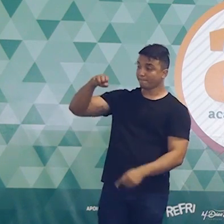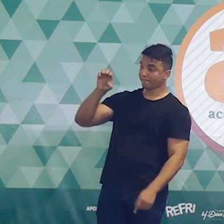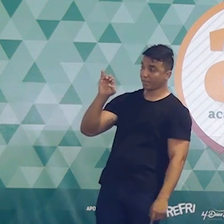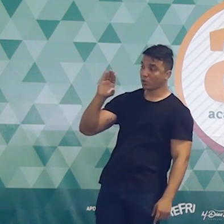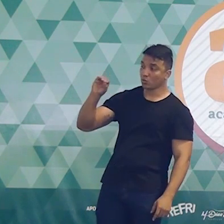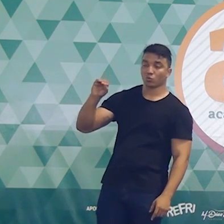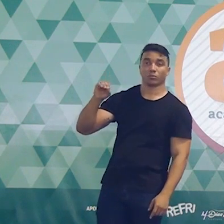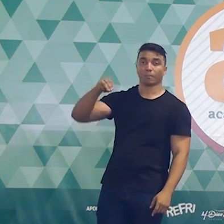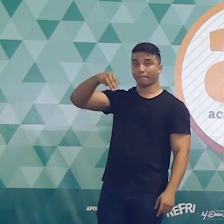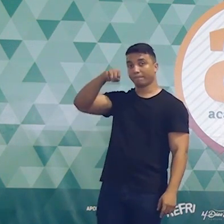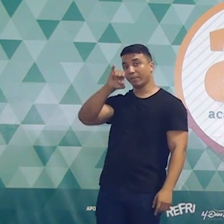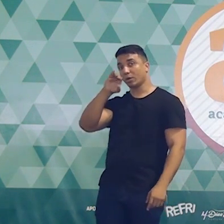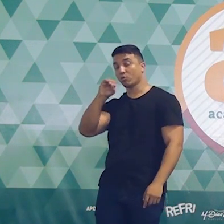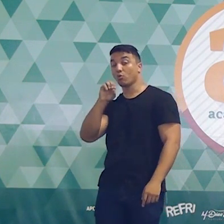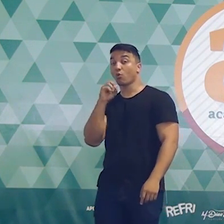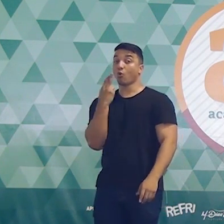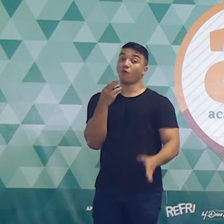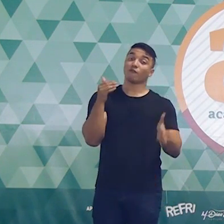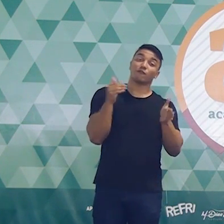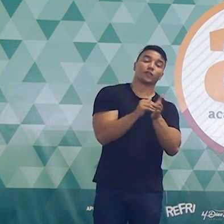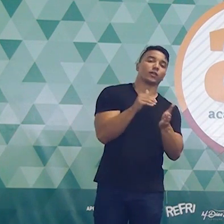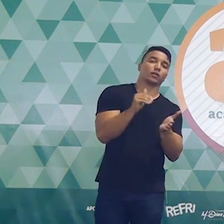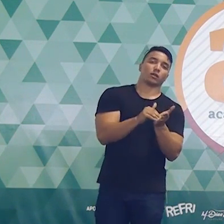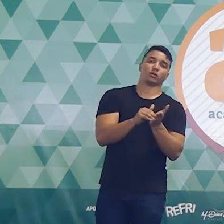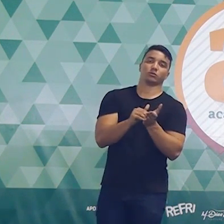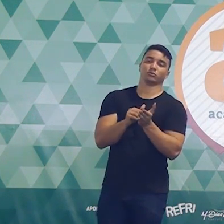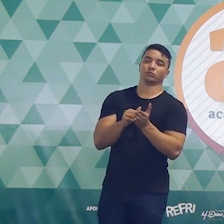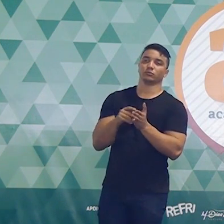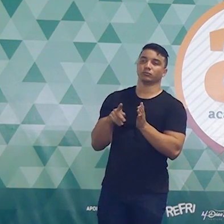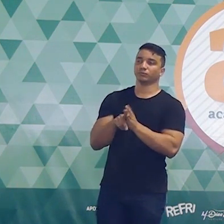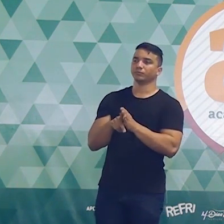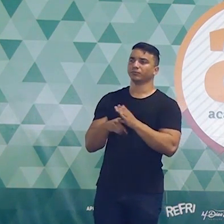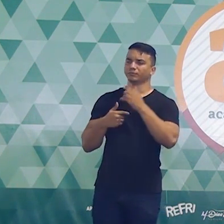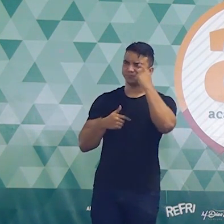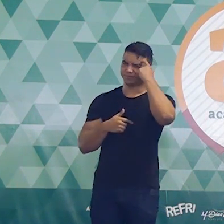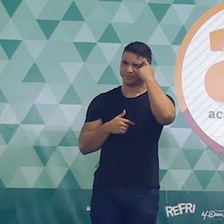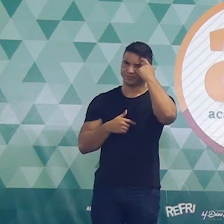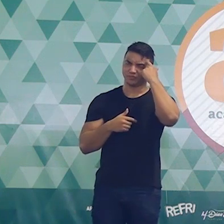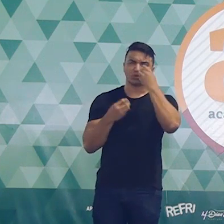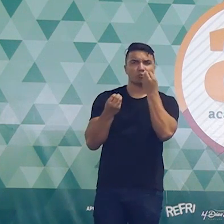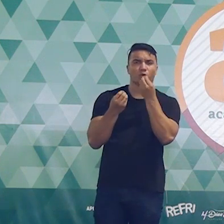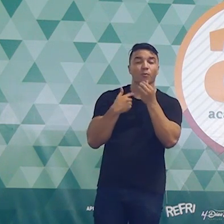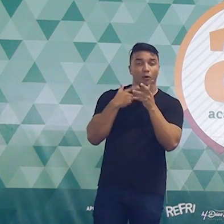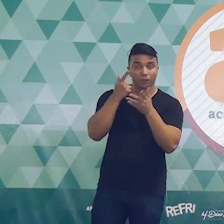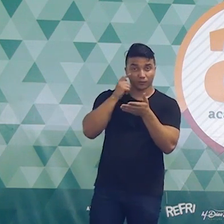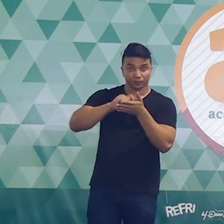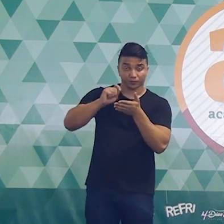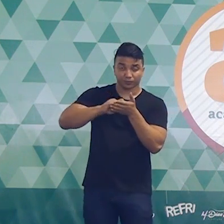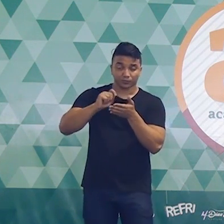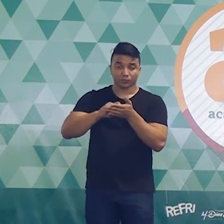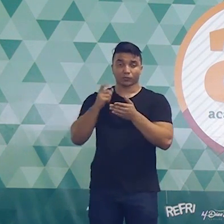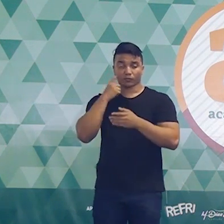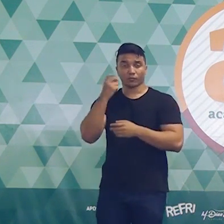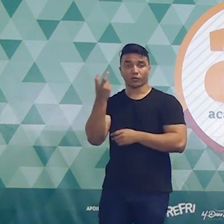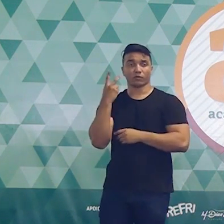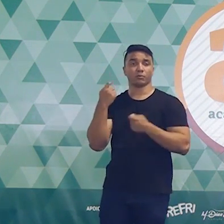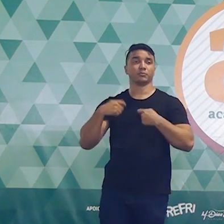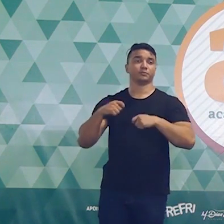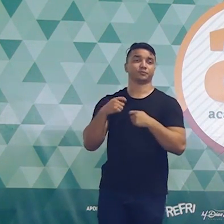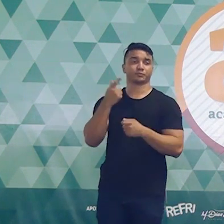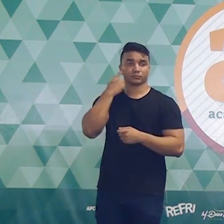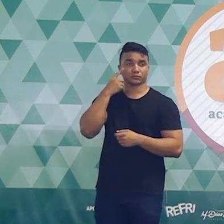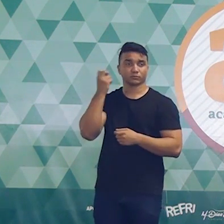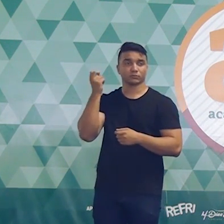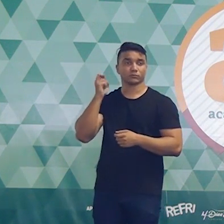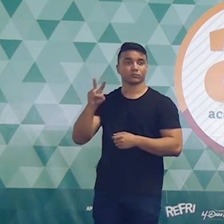está anotado ali, ou uma finalidade. Diz devagar, Diego, que isso aí eu vou querer pegar. Está anotado aí, todo mundo vendo, presta atenção,